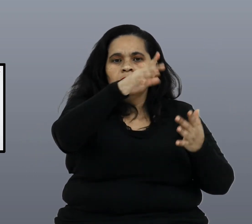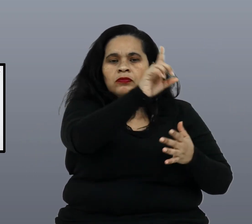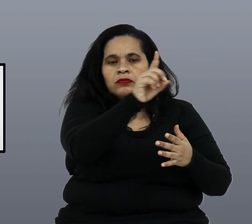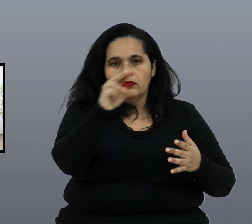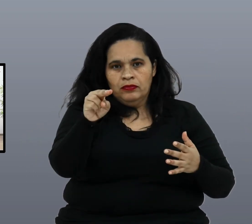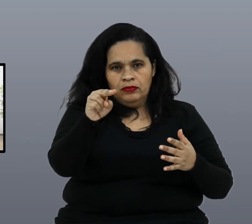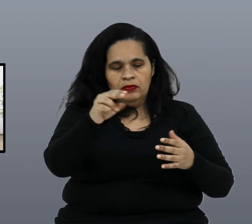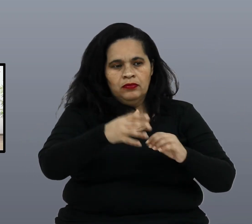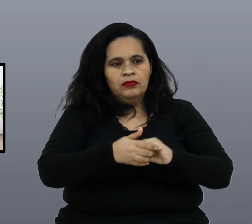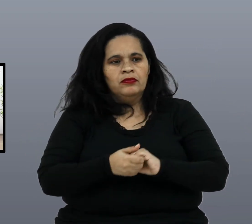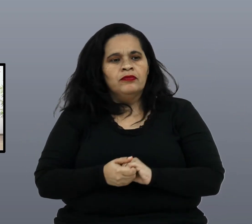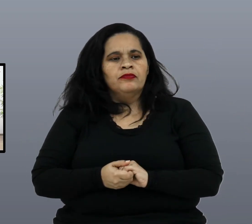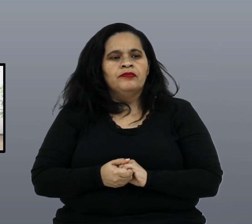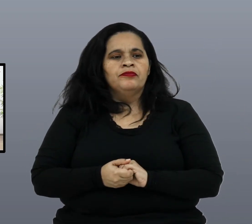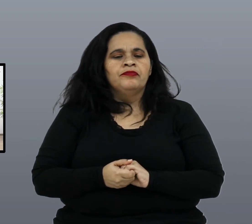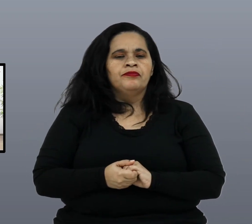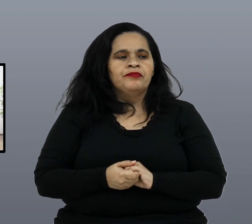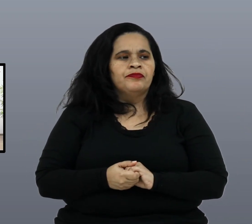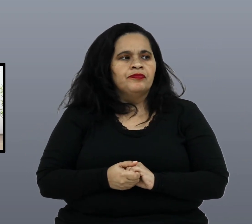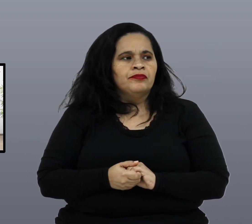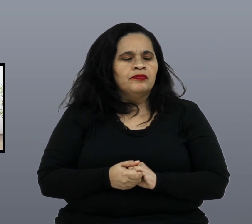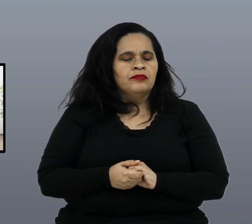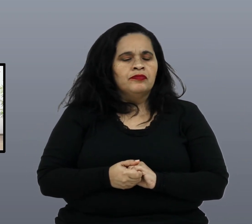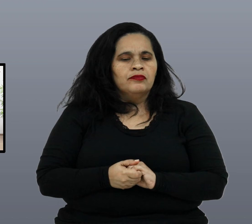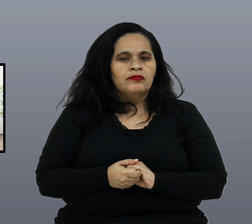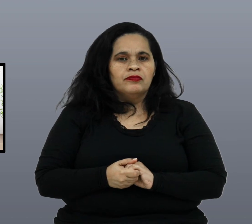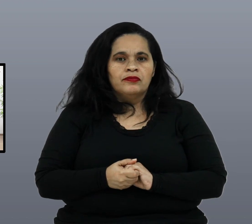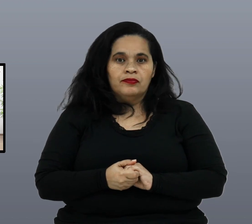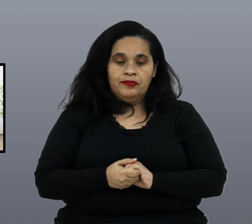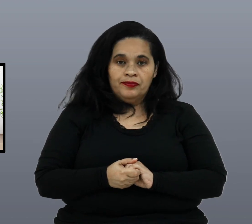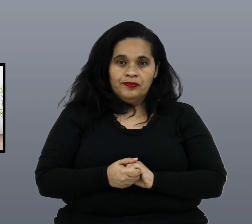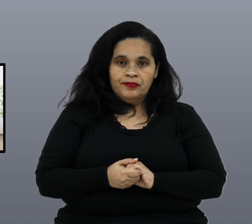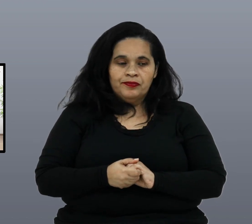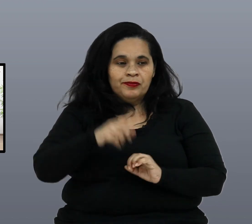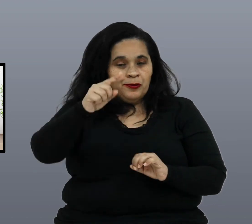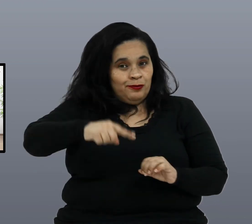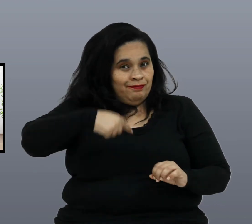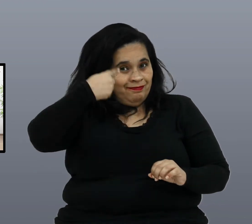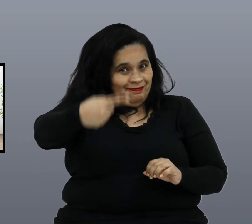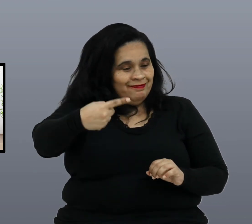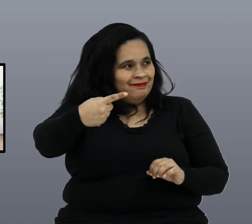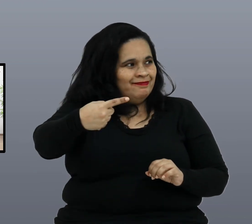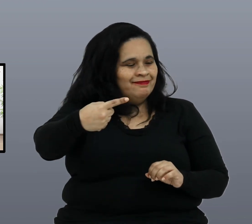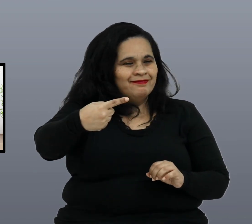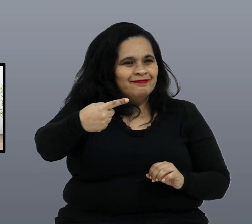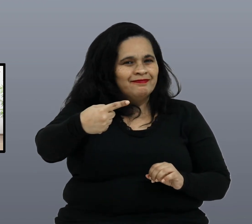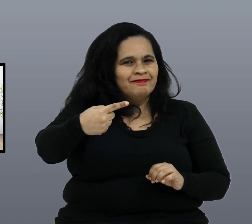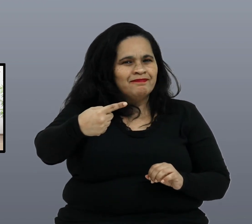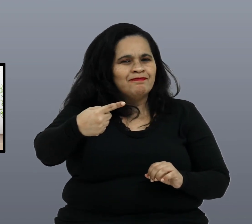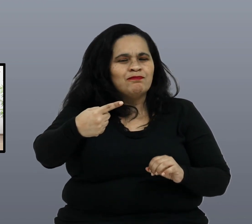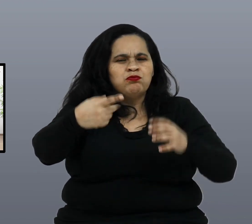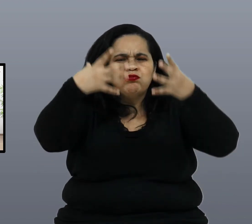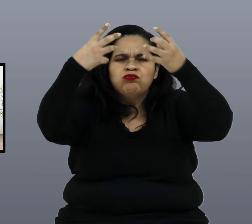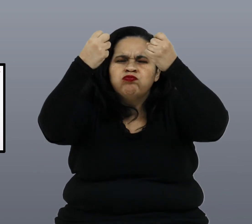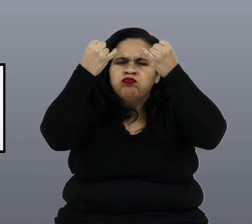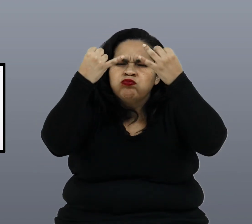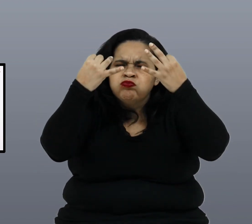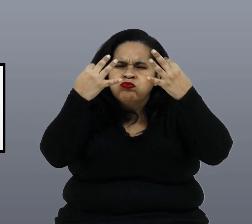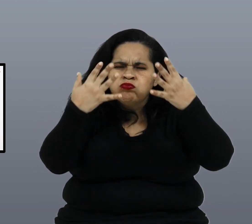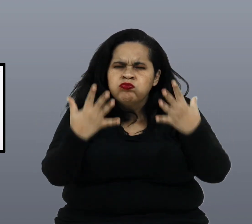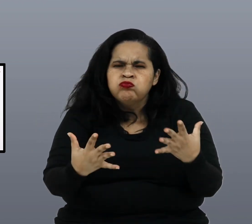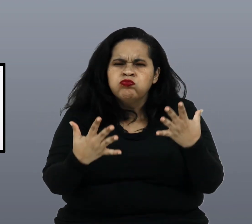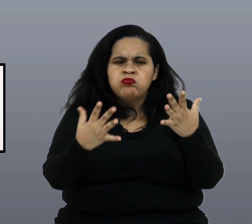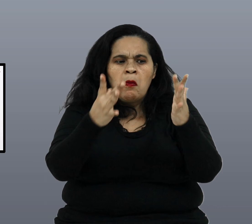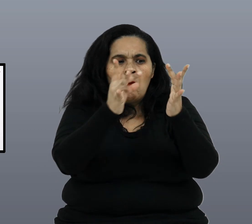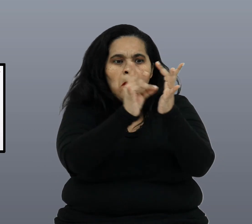isso. Mas é isso. Depois de uma descrição de um ser tão